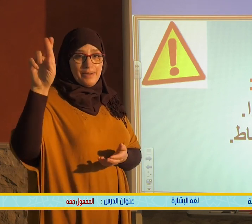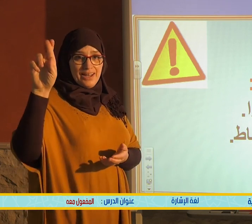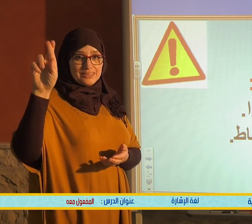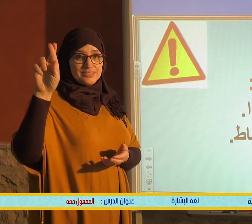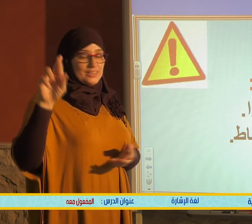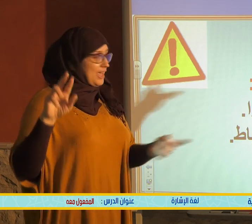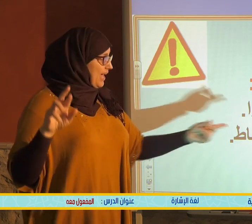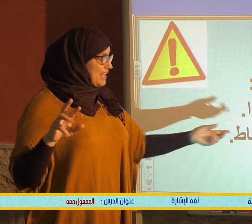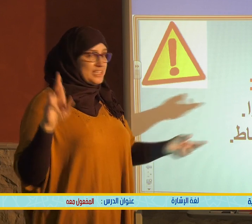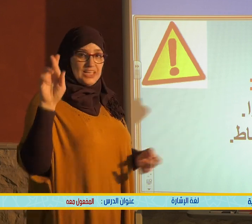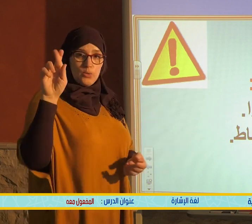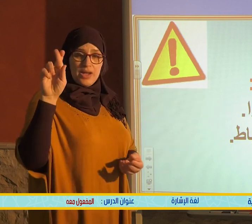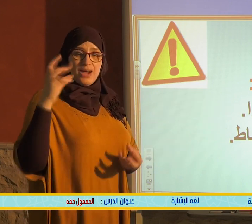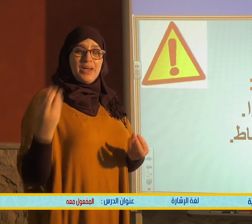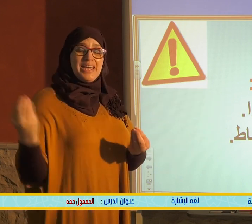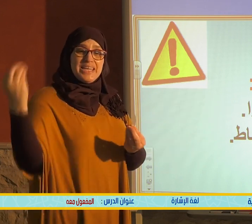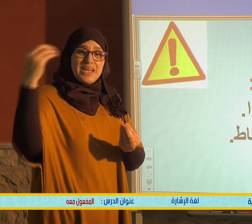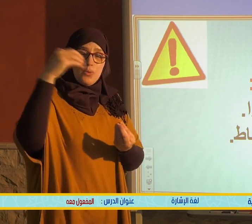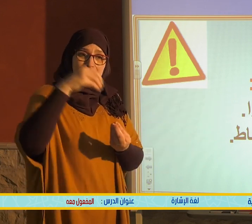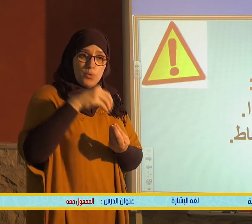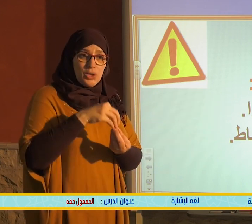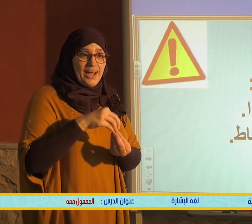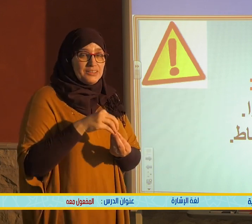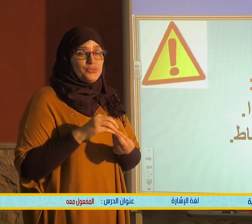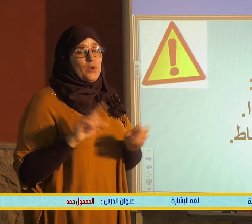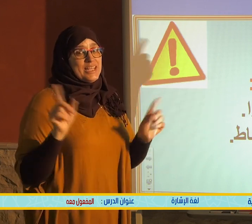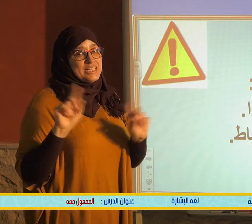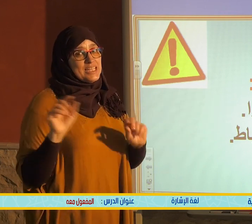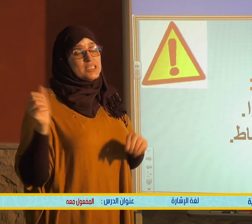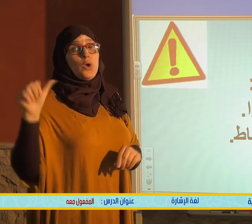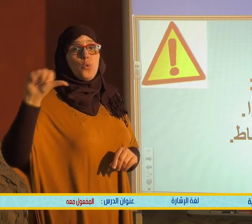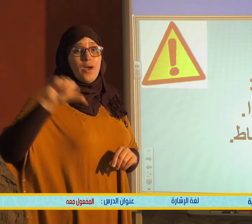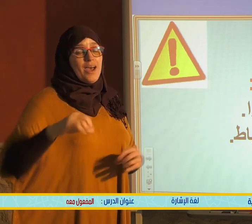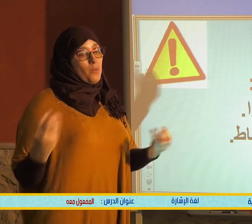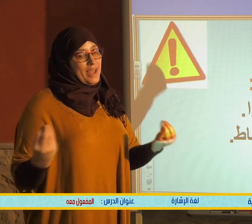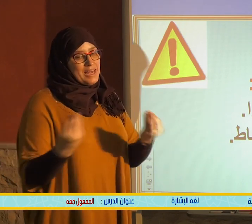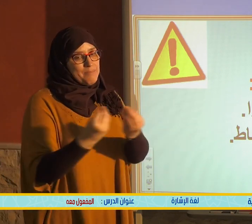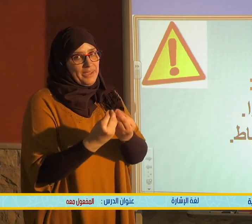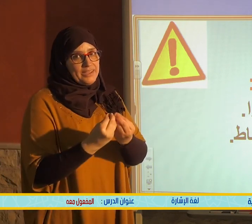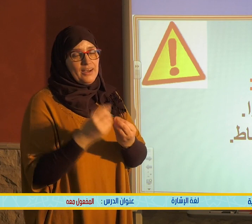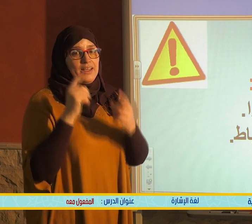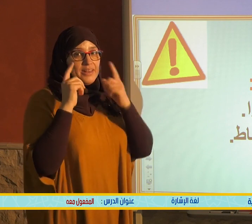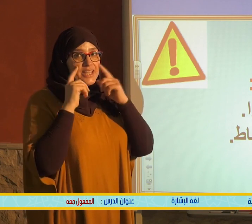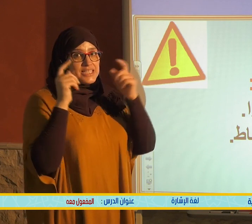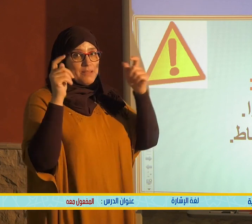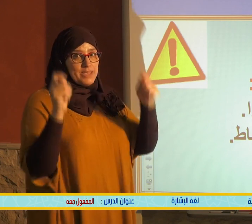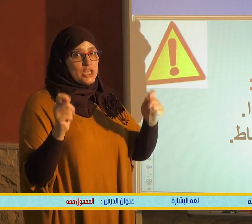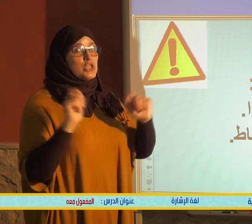والرباط. هذه الواو هي واو العطف وليست واو المعية. ننتبه